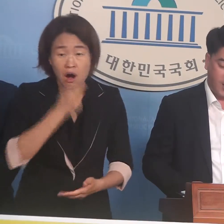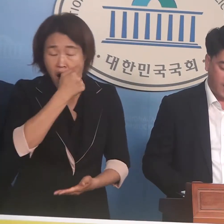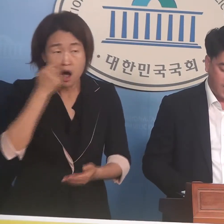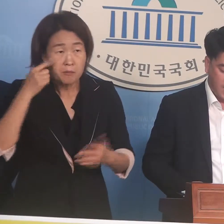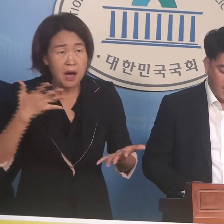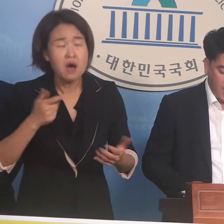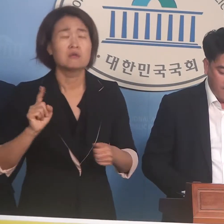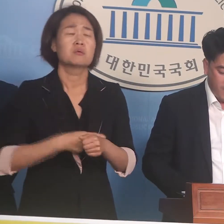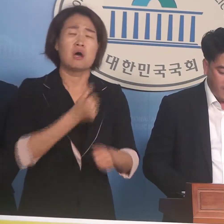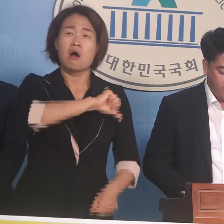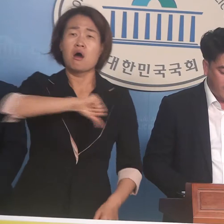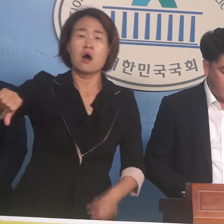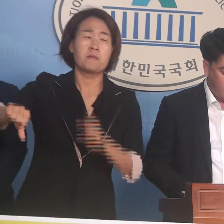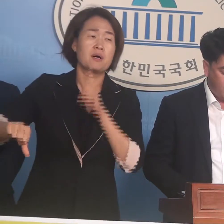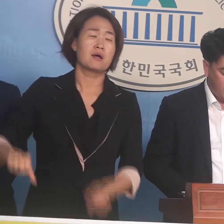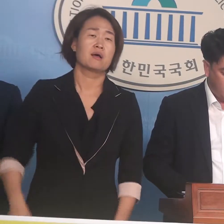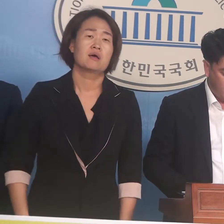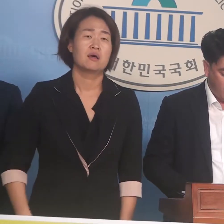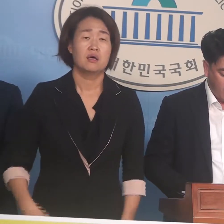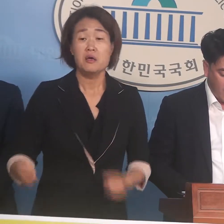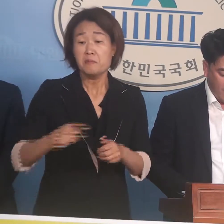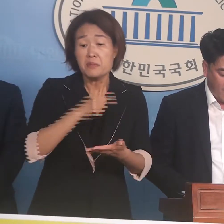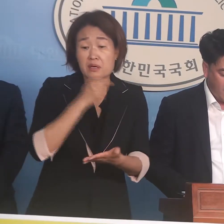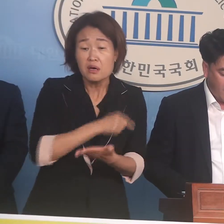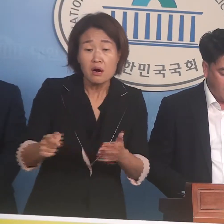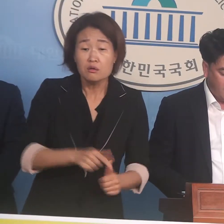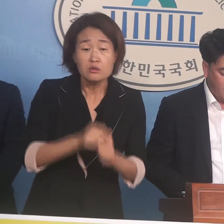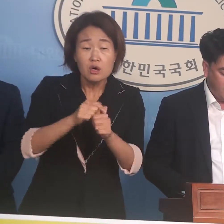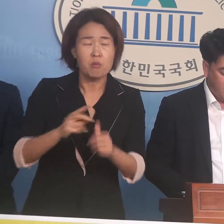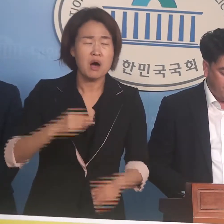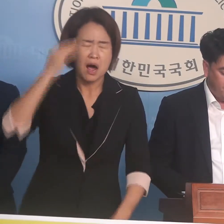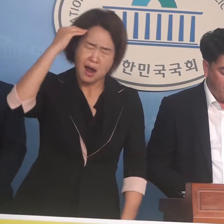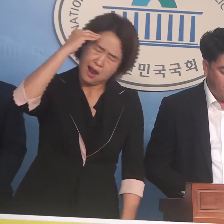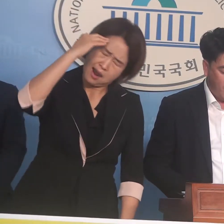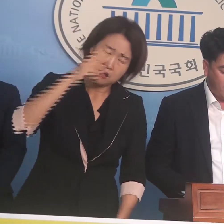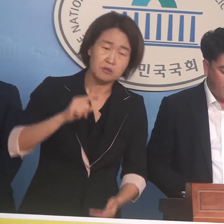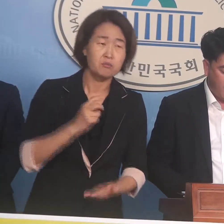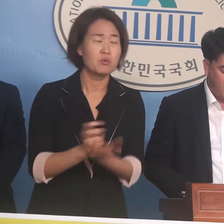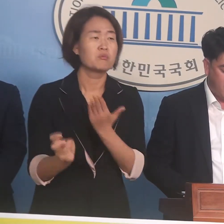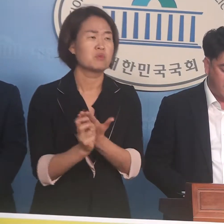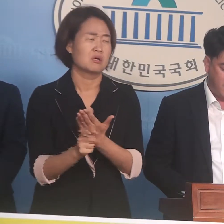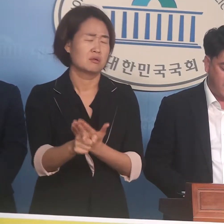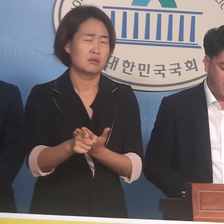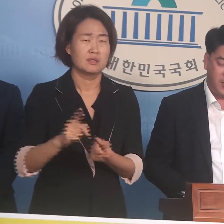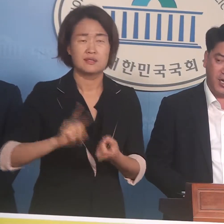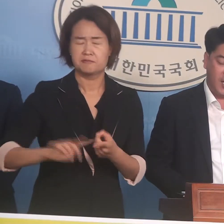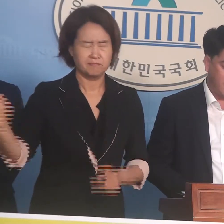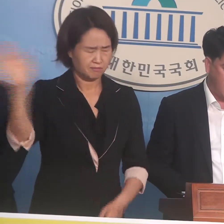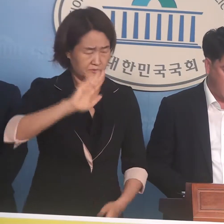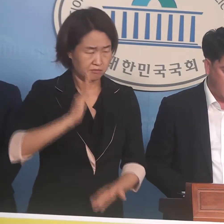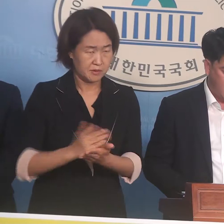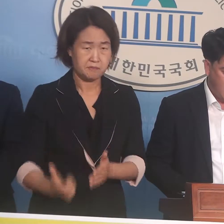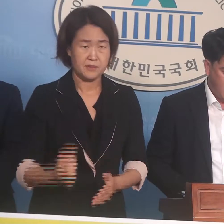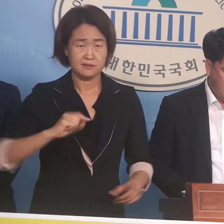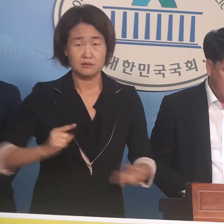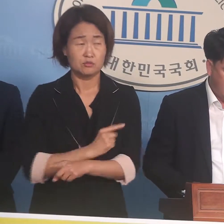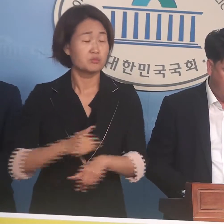패소하고 있다. 피해 구제하는 방해하는 이런 법 위반 관행을 즉시 시정해야